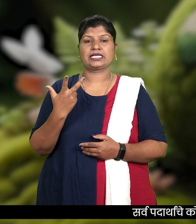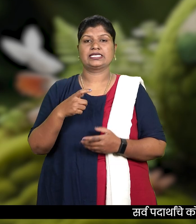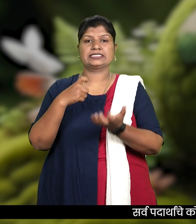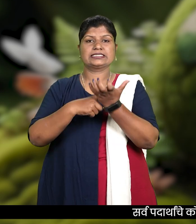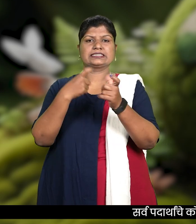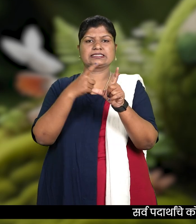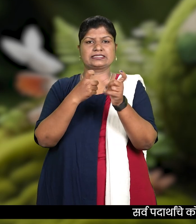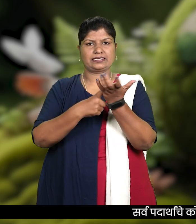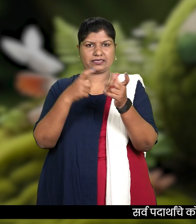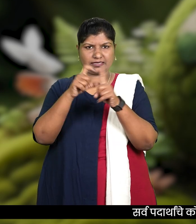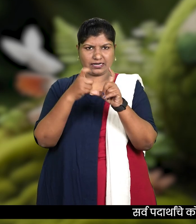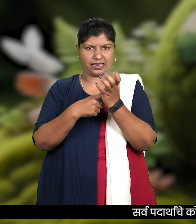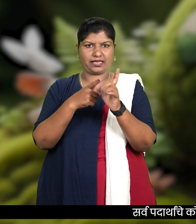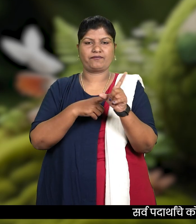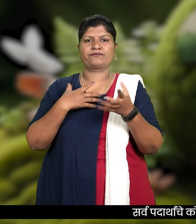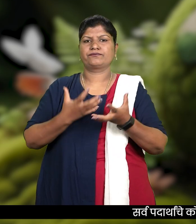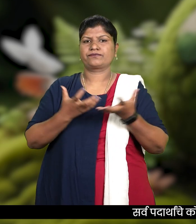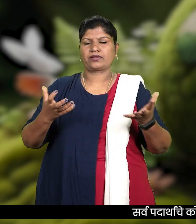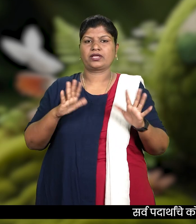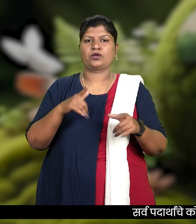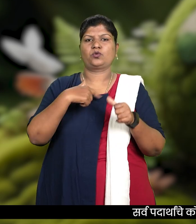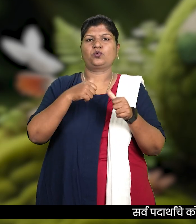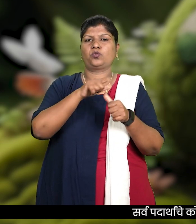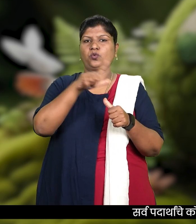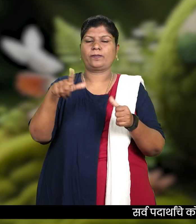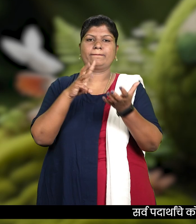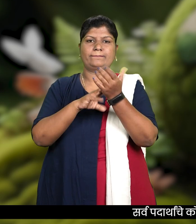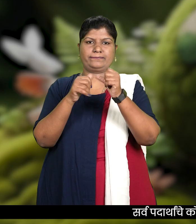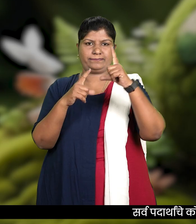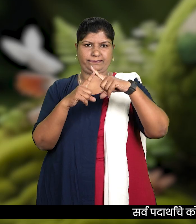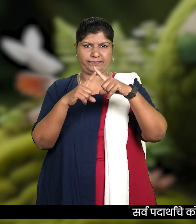सर्व पदार्थांचे कोरडे वजन आहे, त्याला बायोमासचा पिरामिड असे म्हणतात.